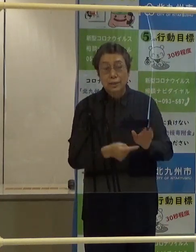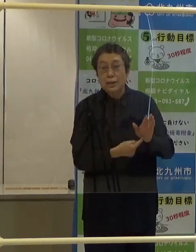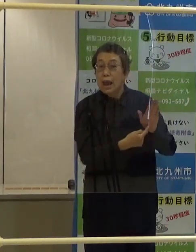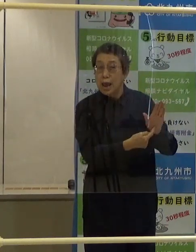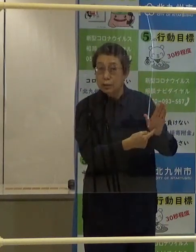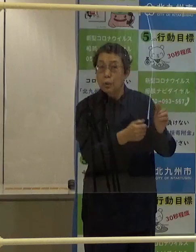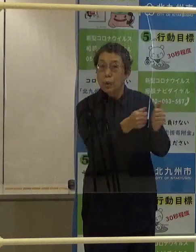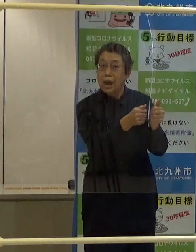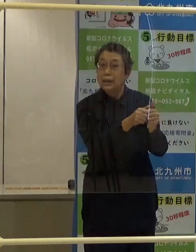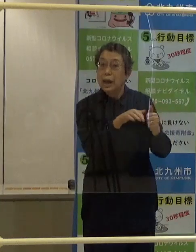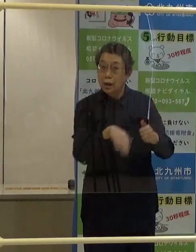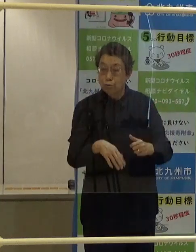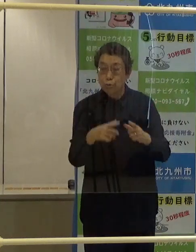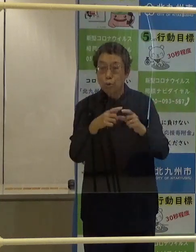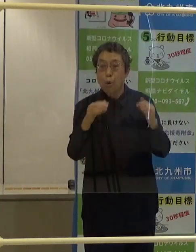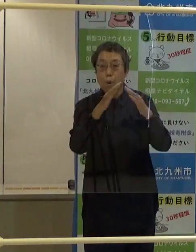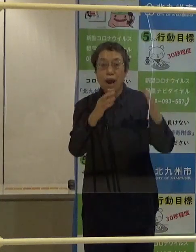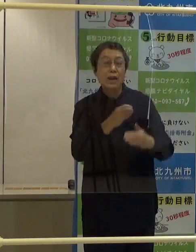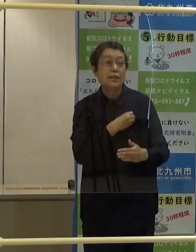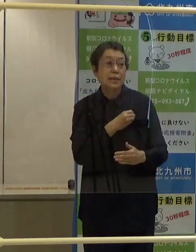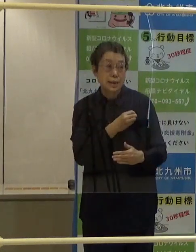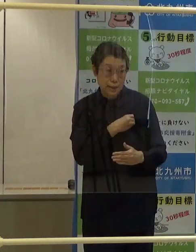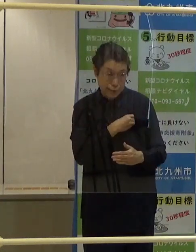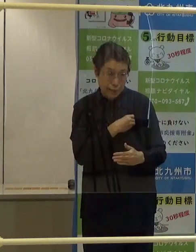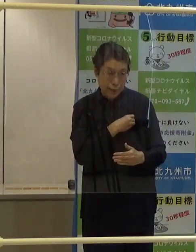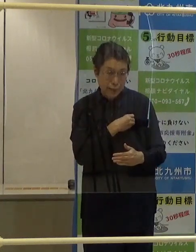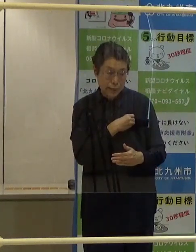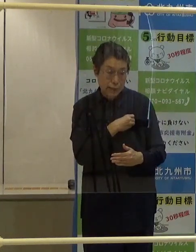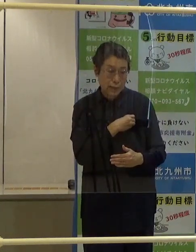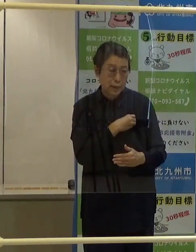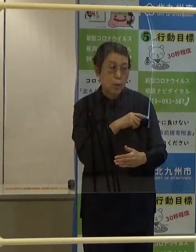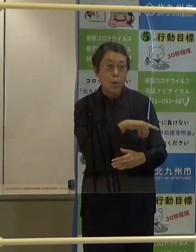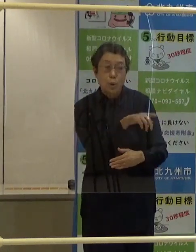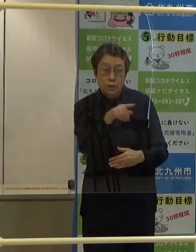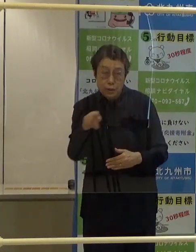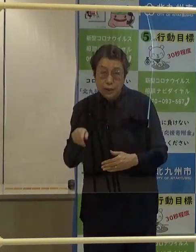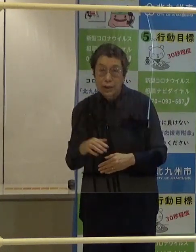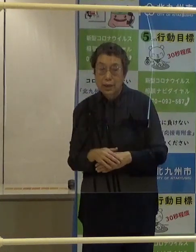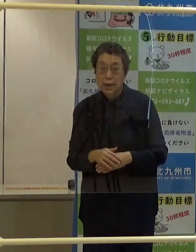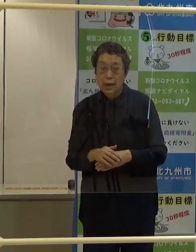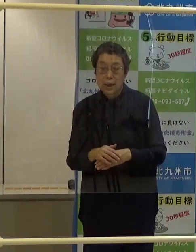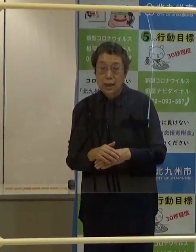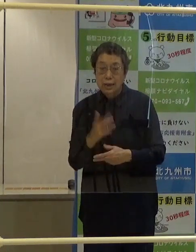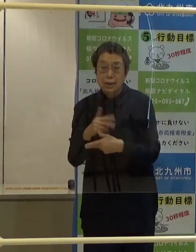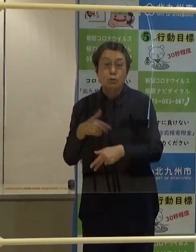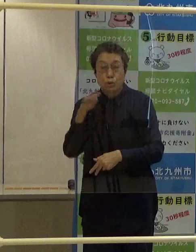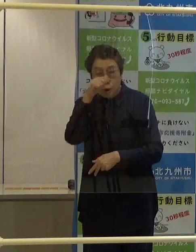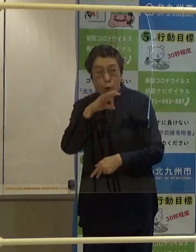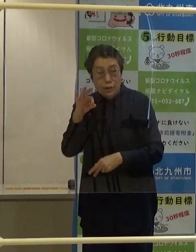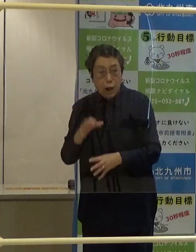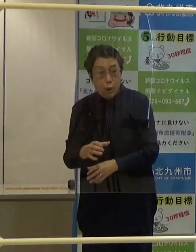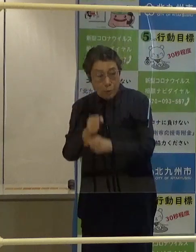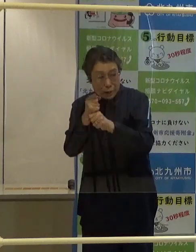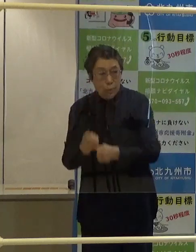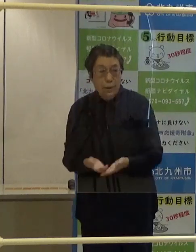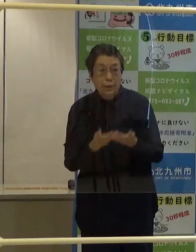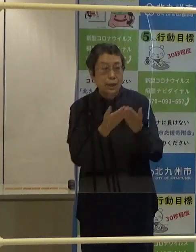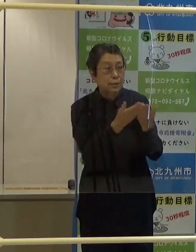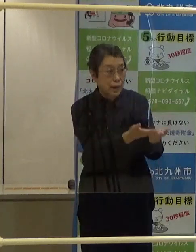々に、北九州の地元の予算をまとめてですね、要請をするという活動がございまして、その時